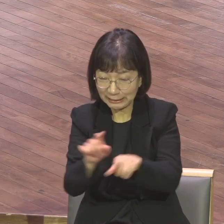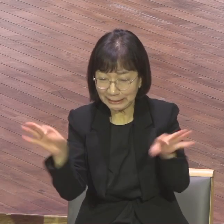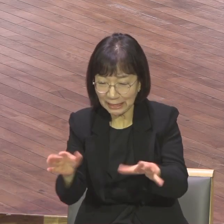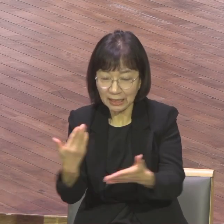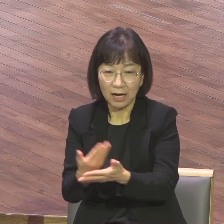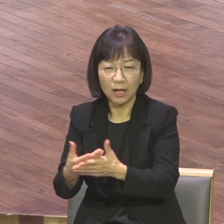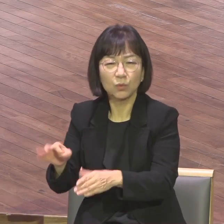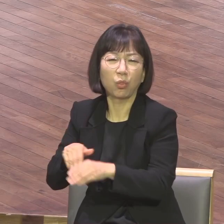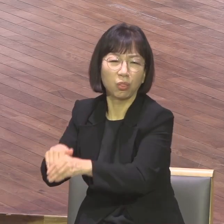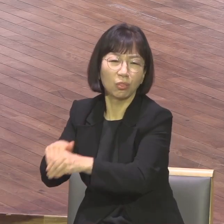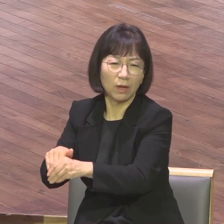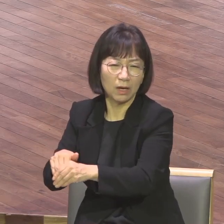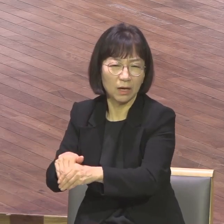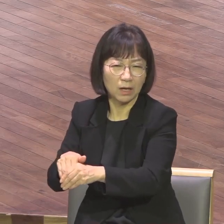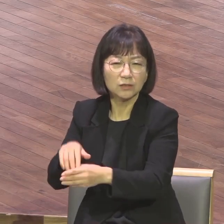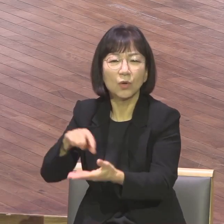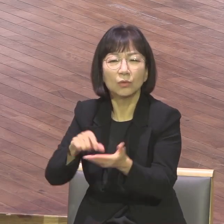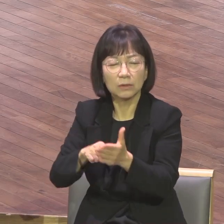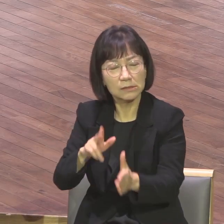처형입니다. 하나님이